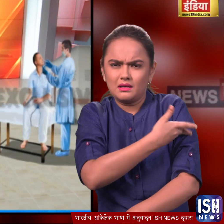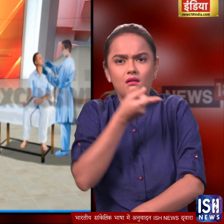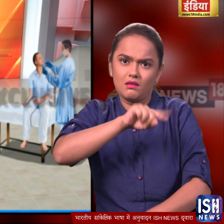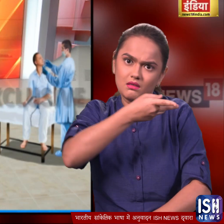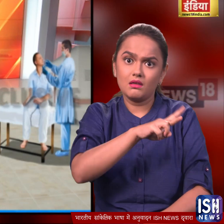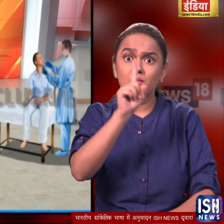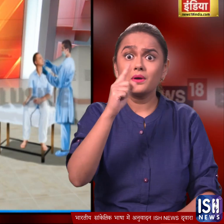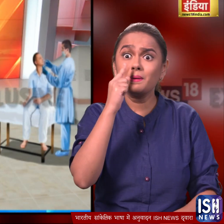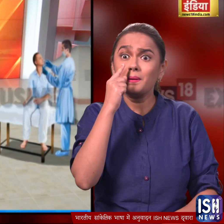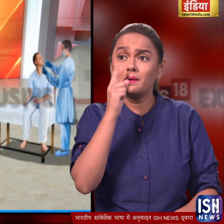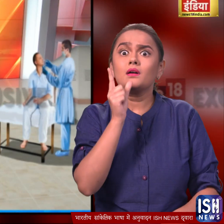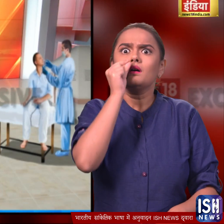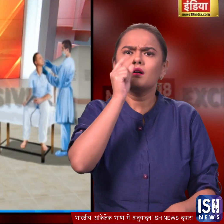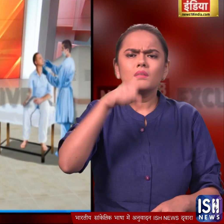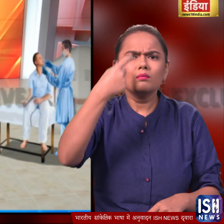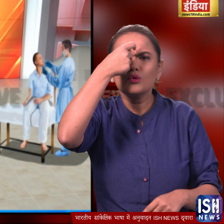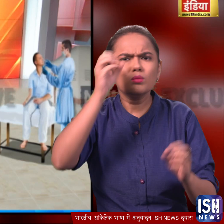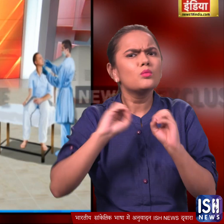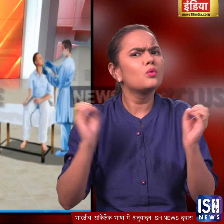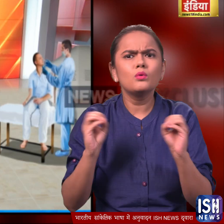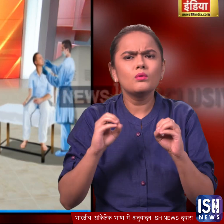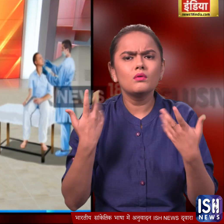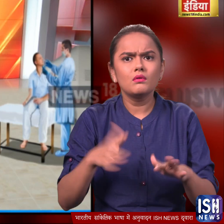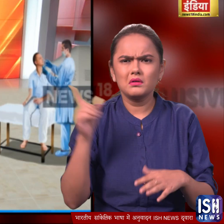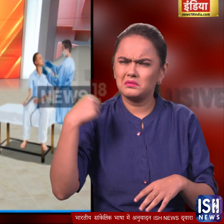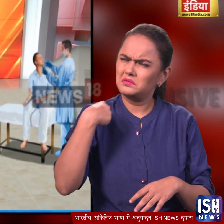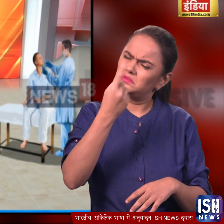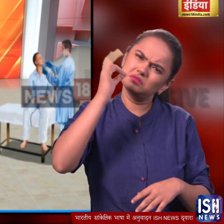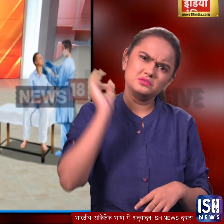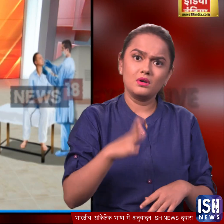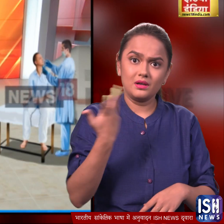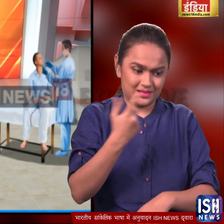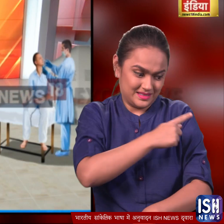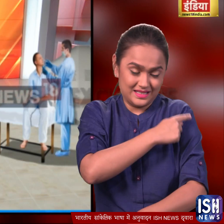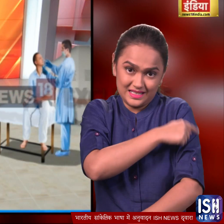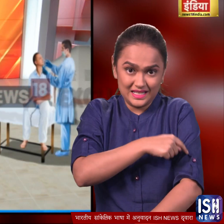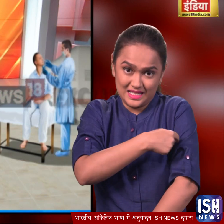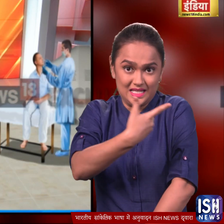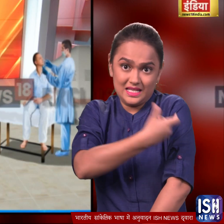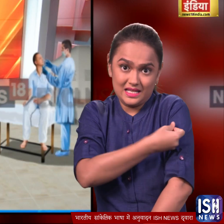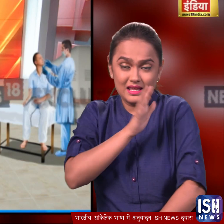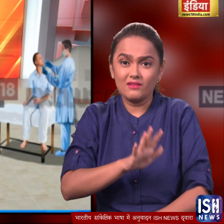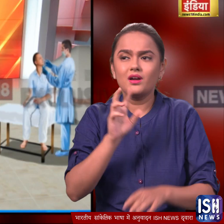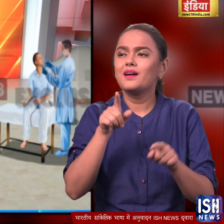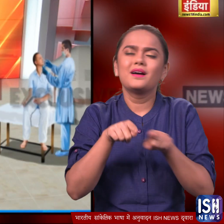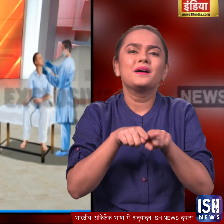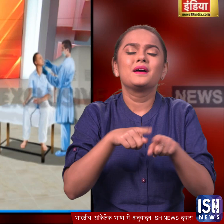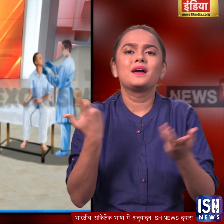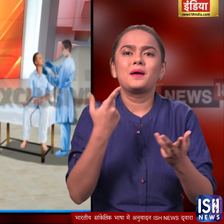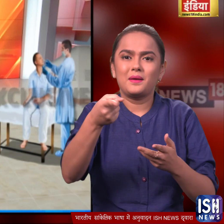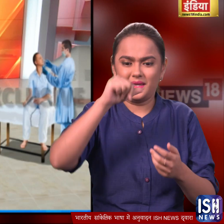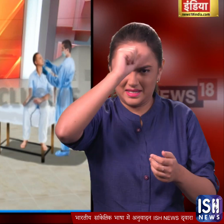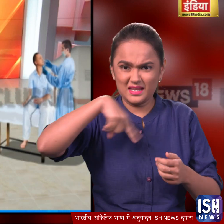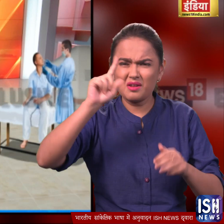है, लेकिन नाक से वैक्सीन दिए जाने पर ऐसा कुछ नहीं हो सकता। दावा यह है कि बाजू पर जो वैक्सीन का टीका लगाया जाता है, मतलब जैसे अभी